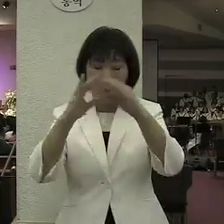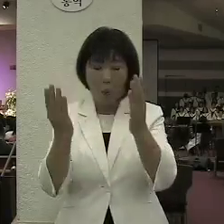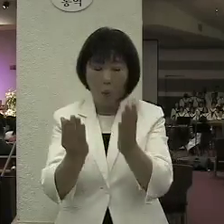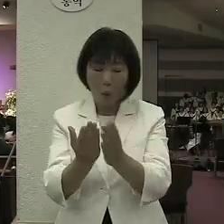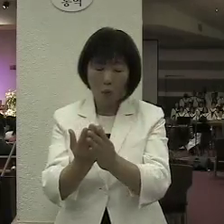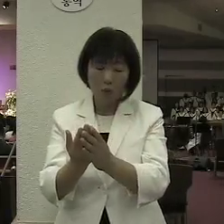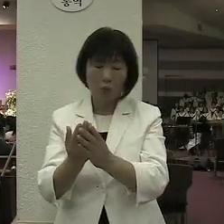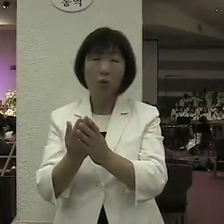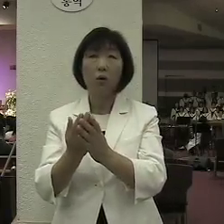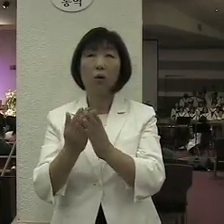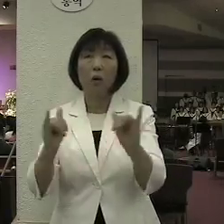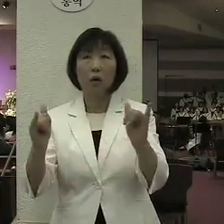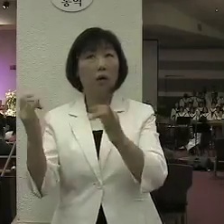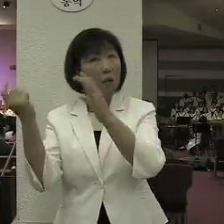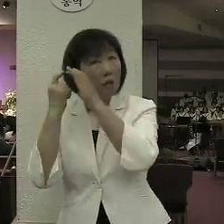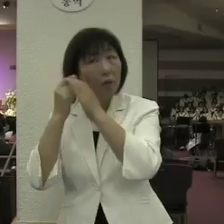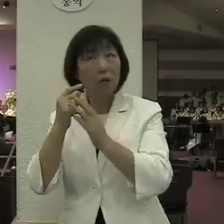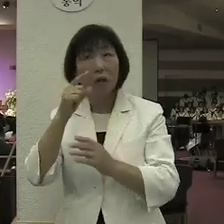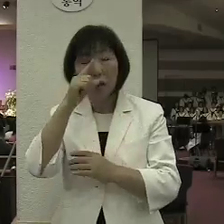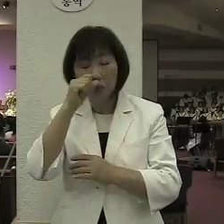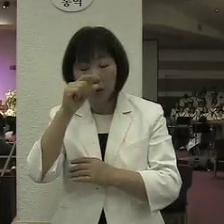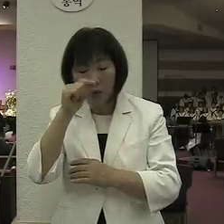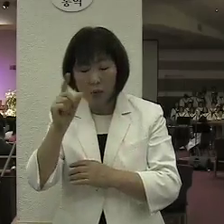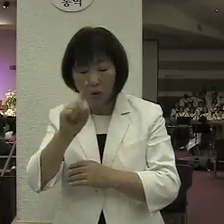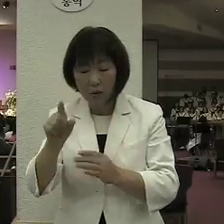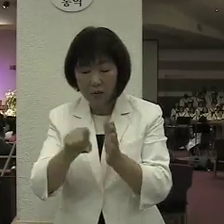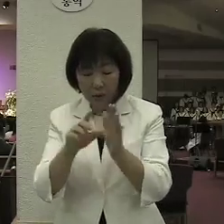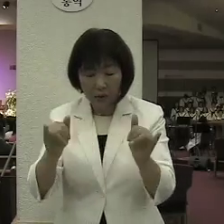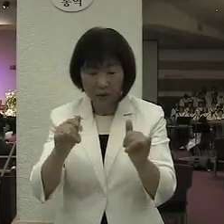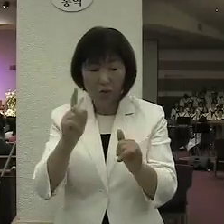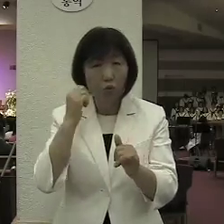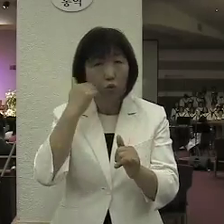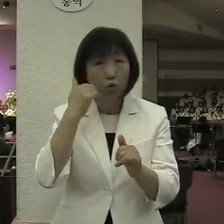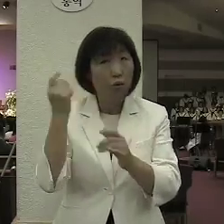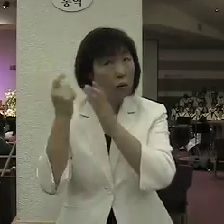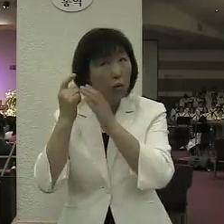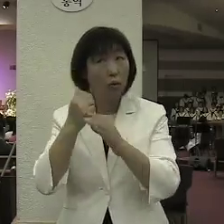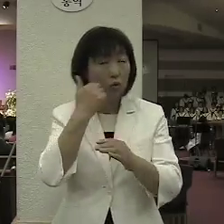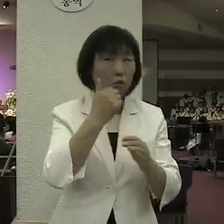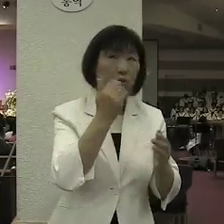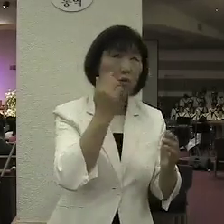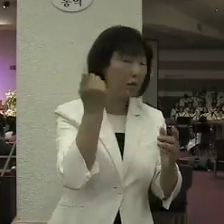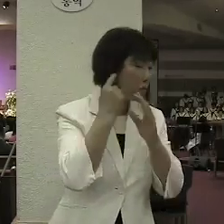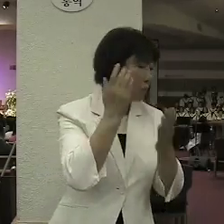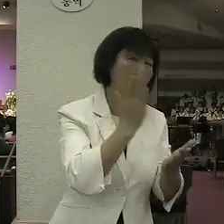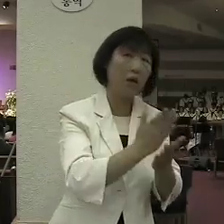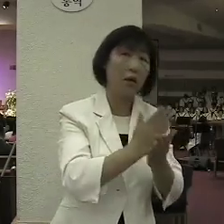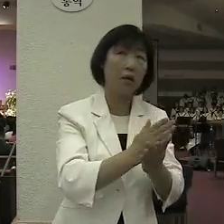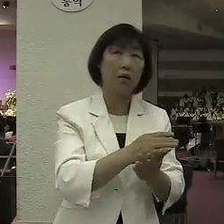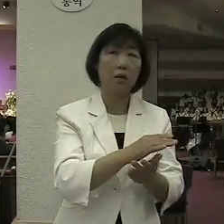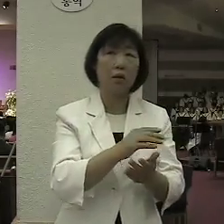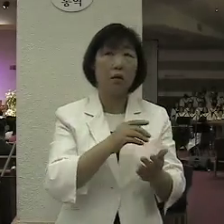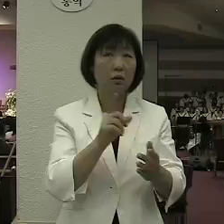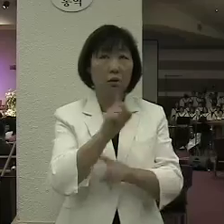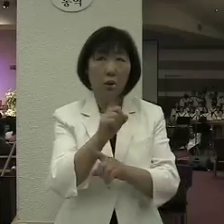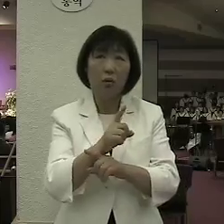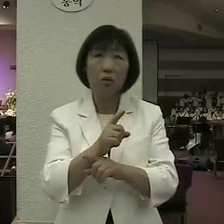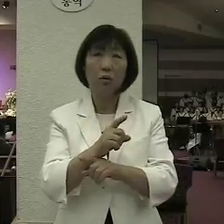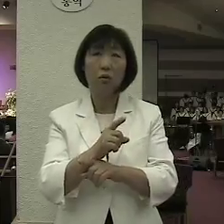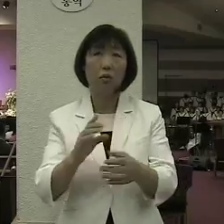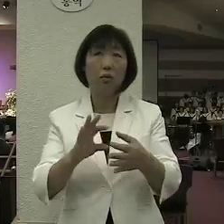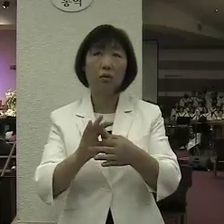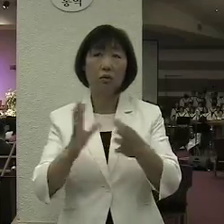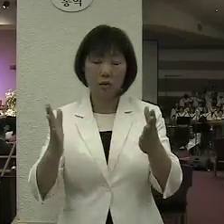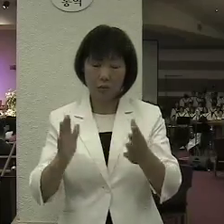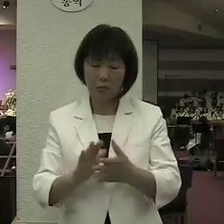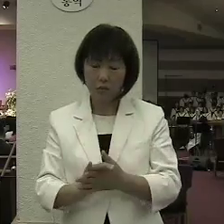부끄럼 없이 전파할 수 있는 메시지가 있다는 것이 얼마나 감사한지 모릅니다. 우리 1부, 2부 예배는 이렇게 우리 한국인들이